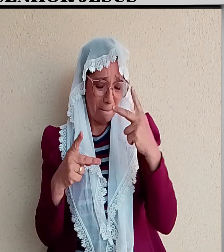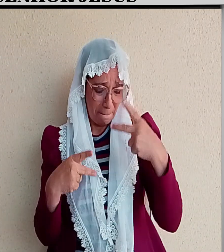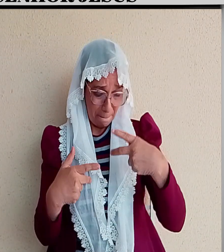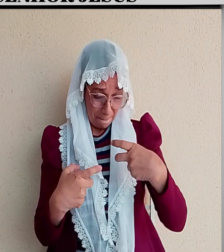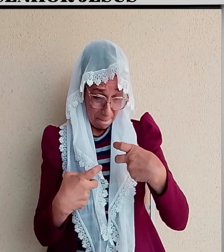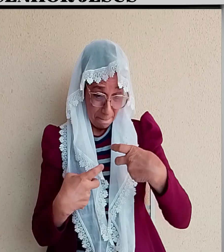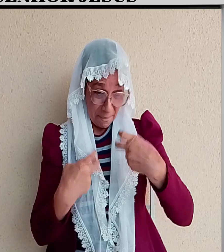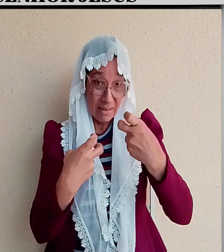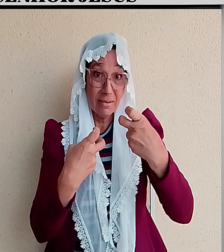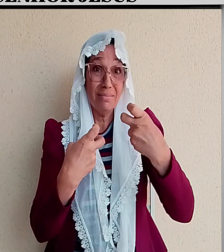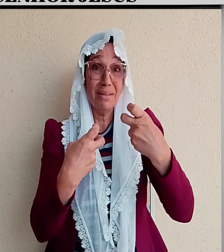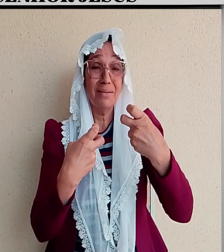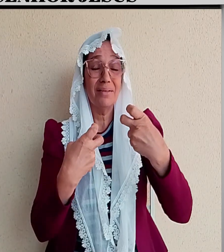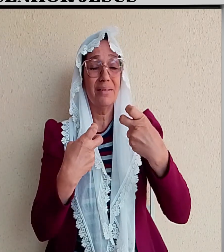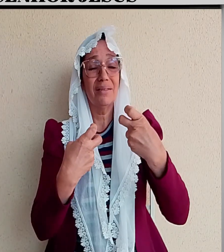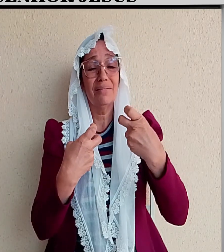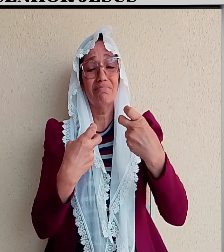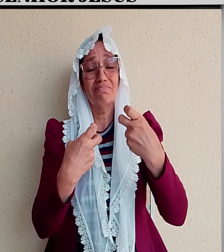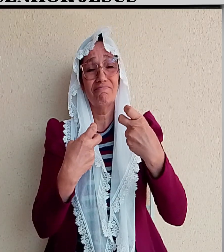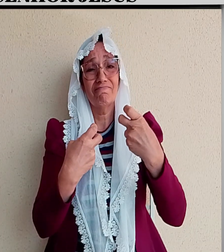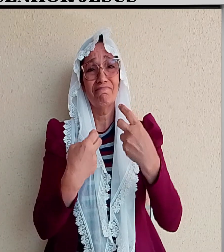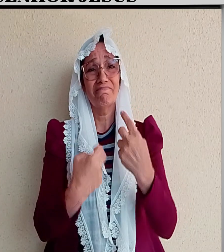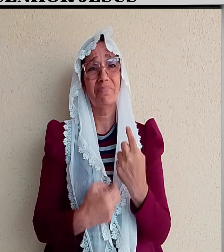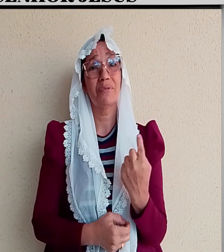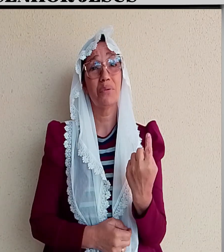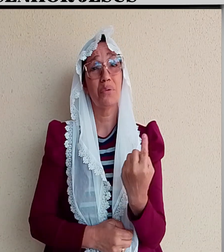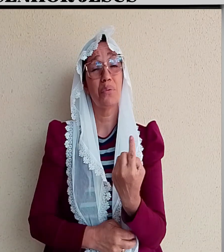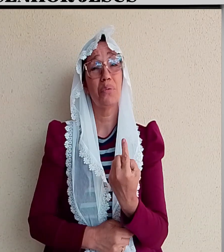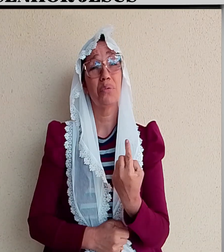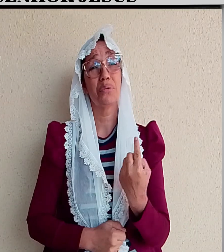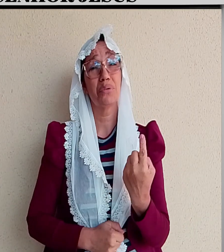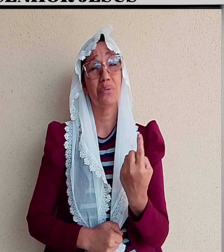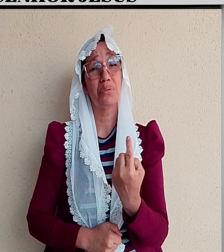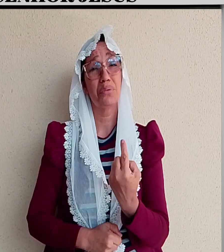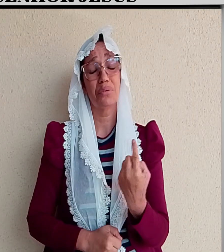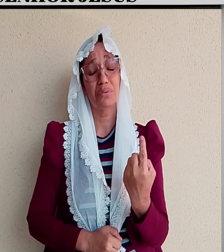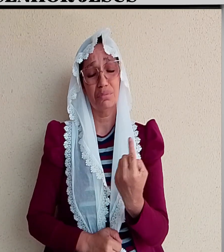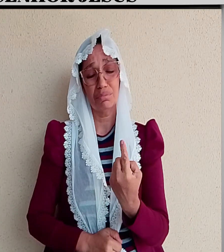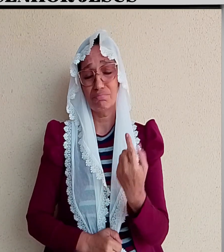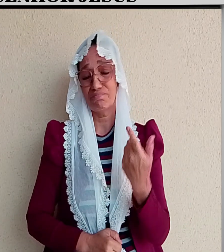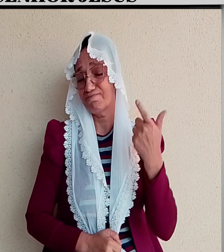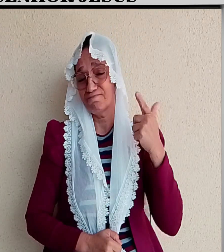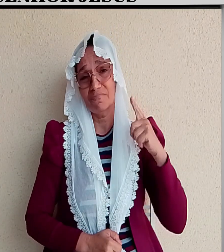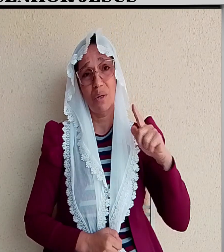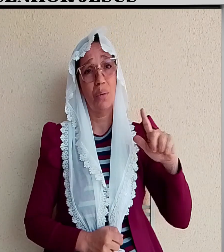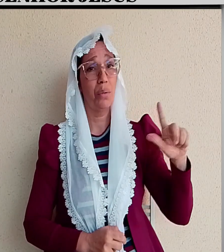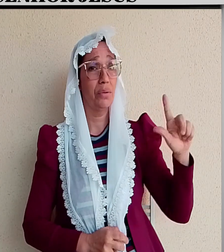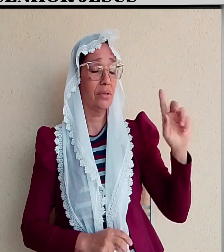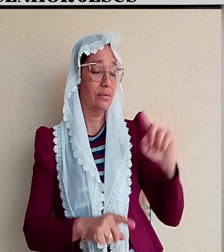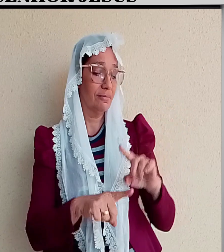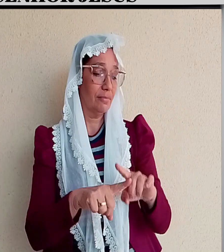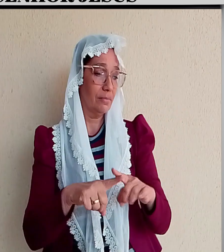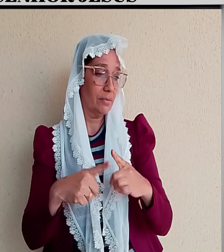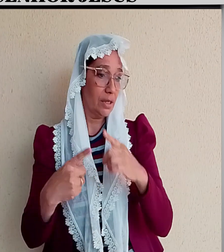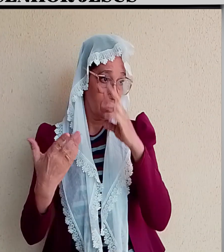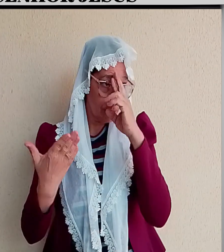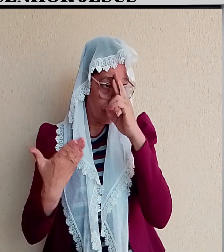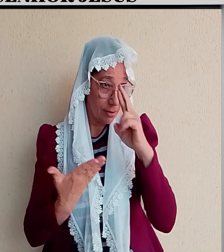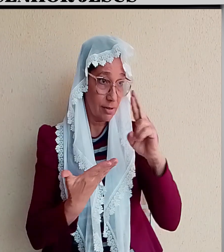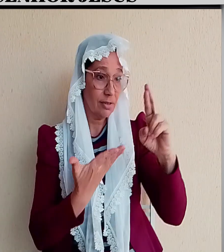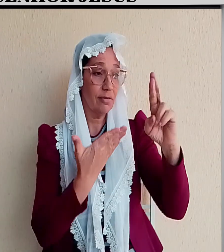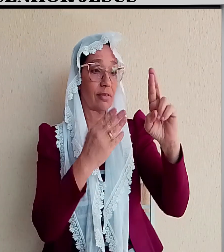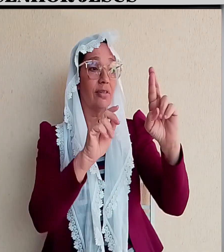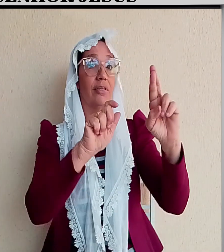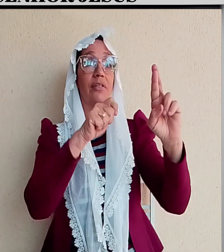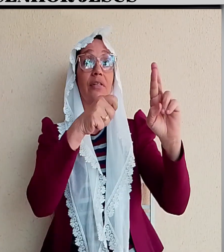tivemos, nunca teremos. Glória a Deus. Mas o Senhor, Ele é a nossa esperança, Ele é a nossa porção, é a nossa